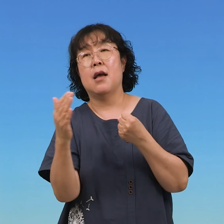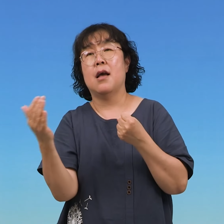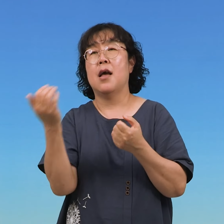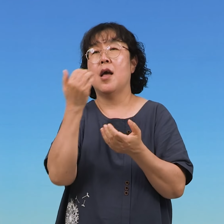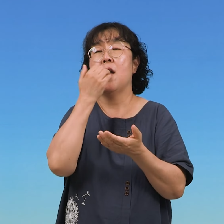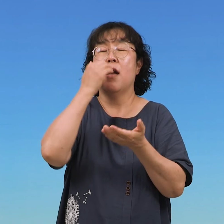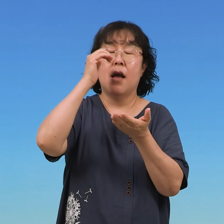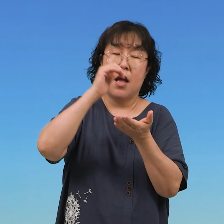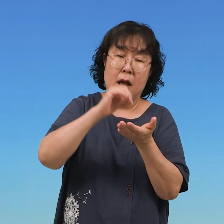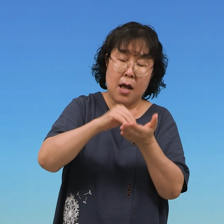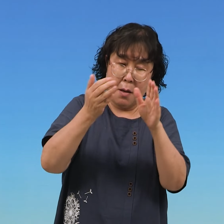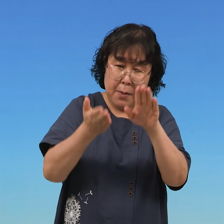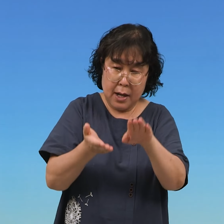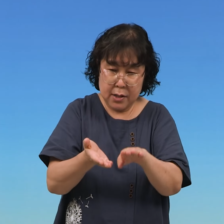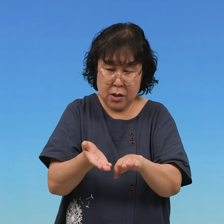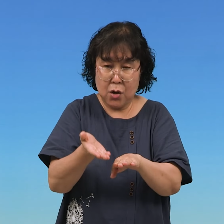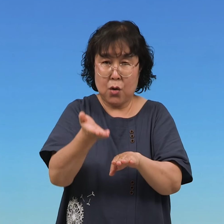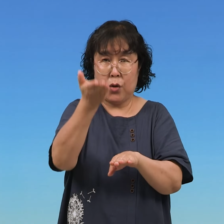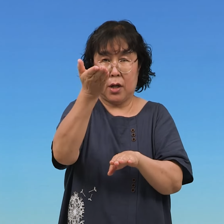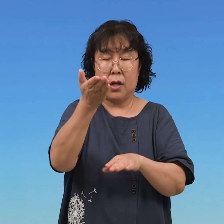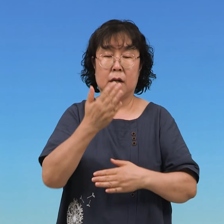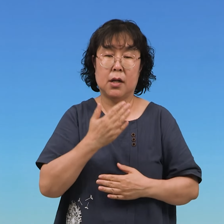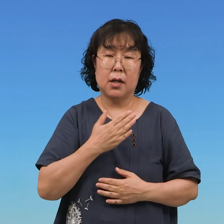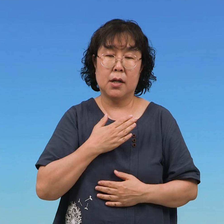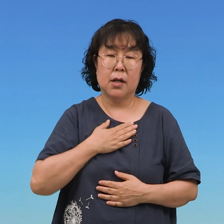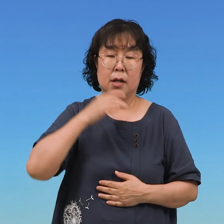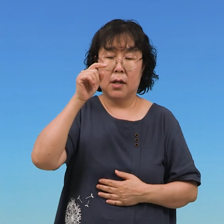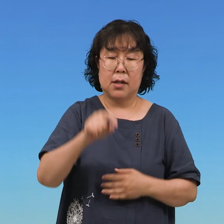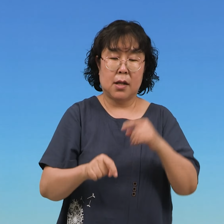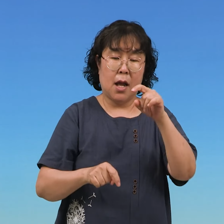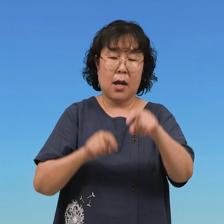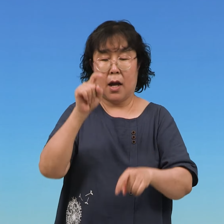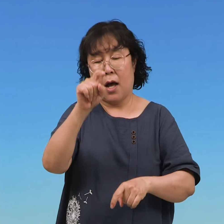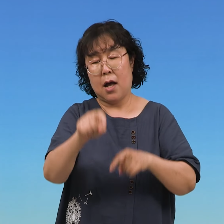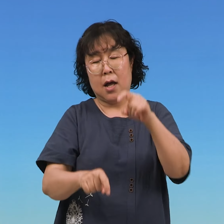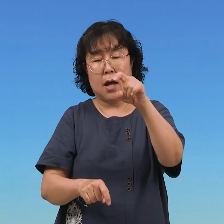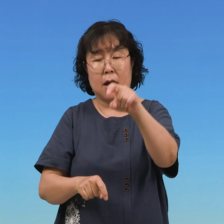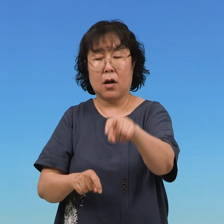반석 위를 내가 걸어가리라.